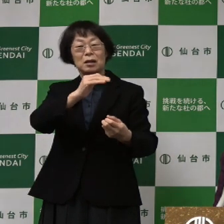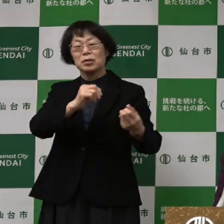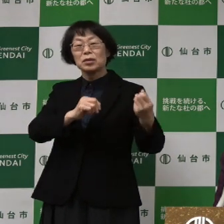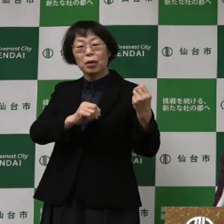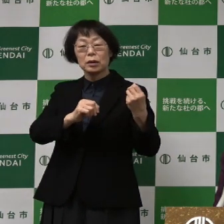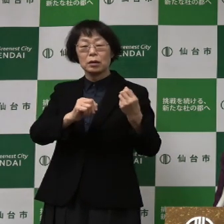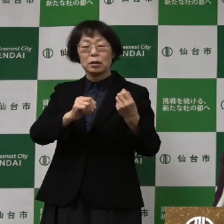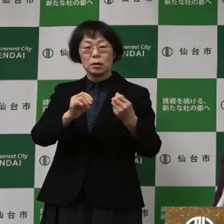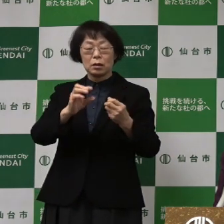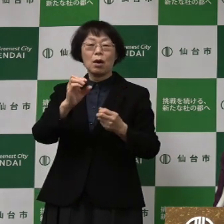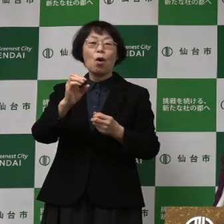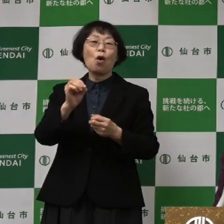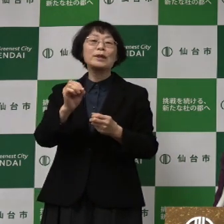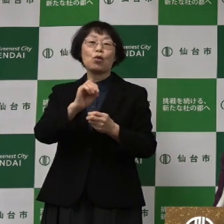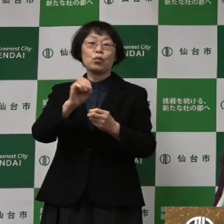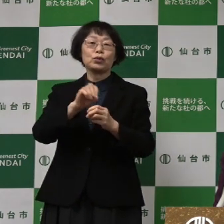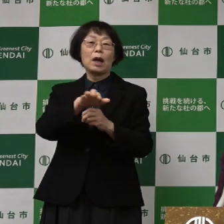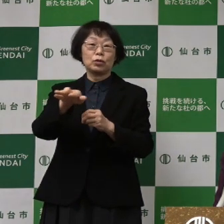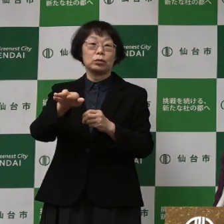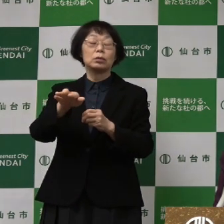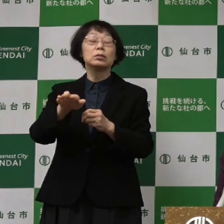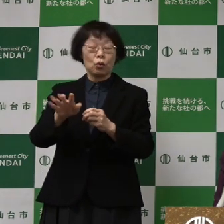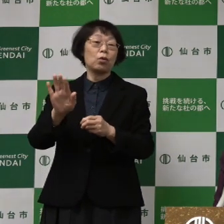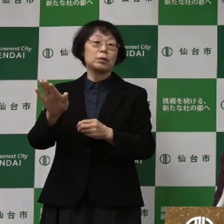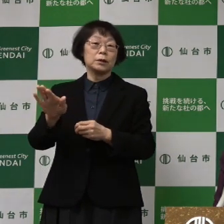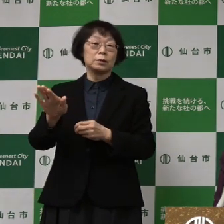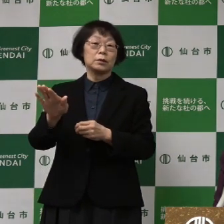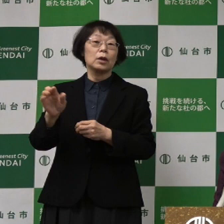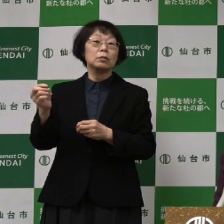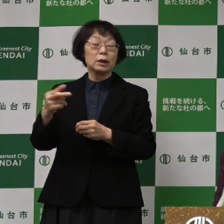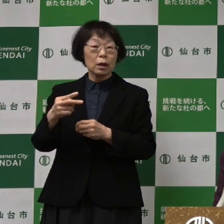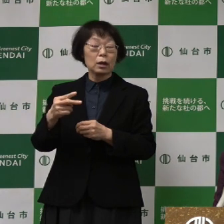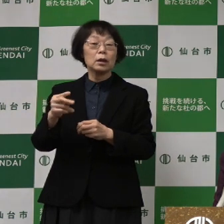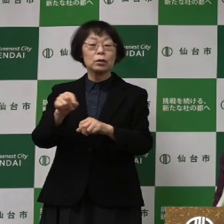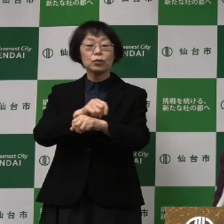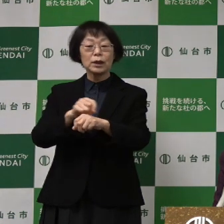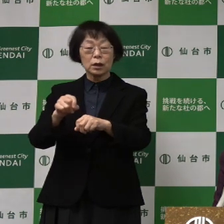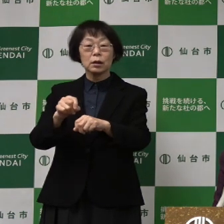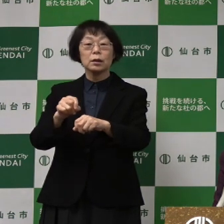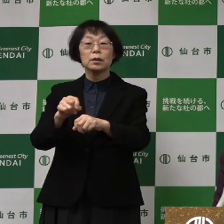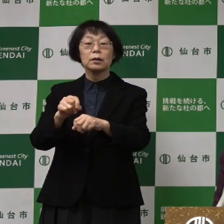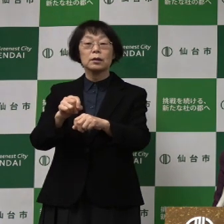のオミクロン株の影響もありましょうし、そしてまた特にですね、